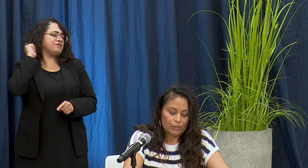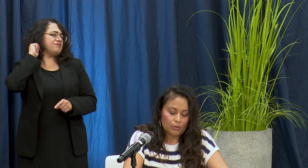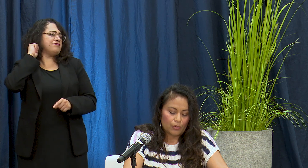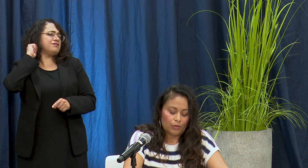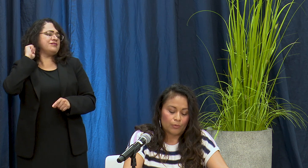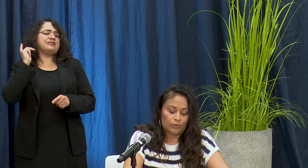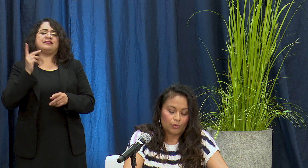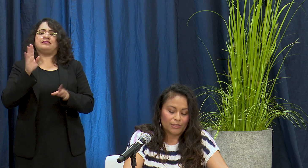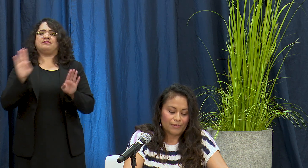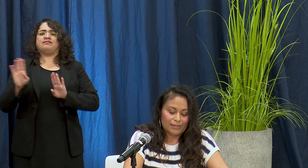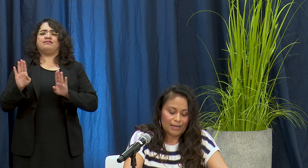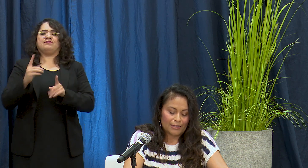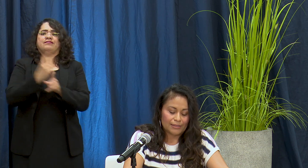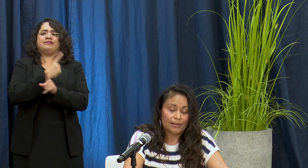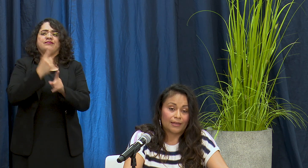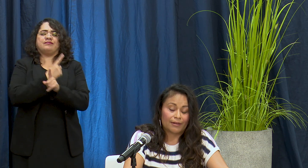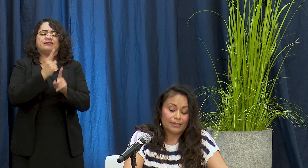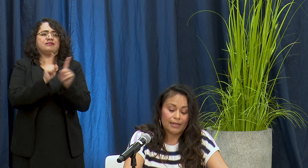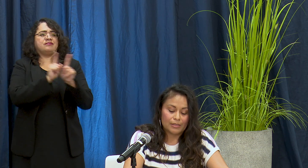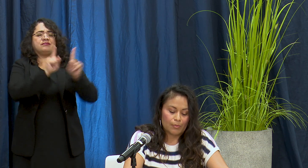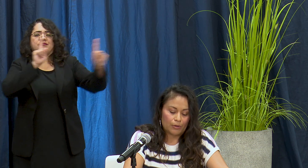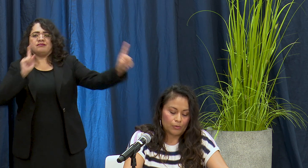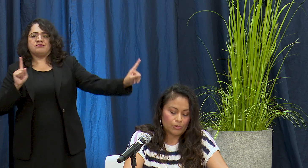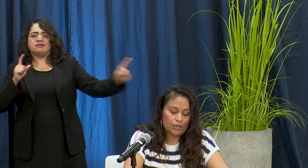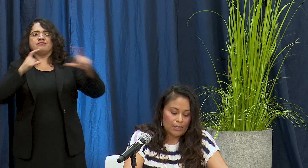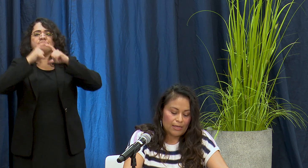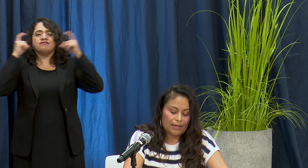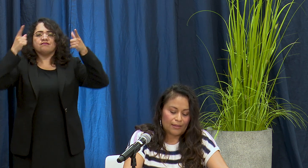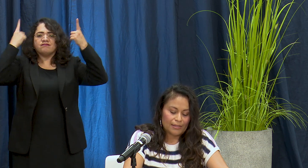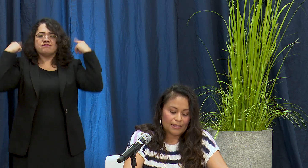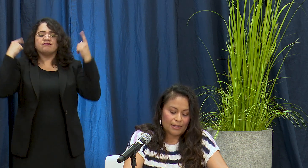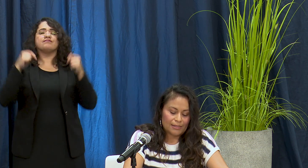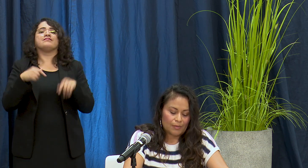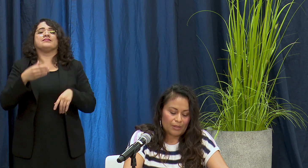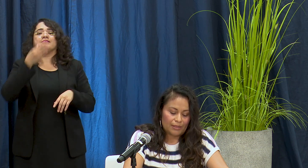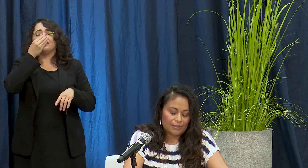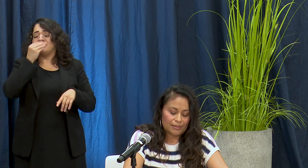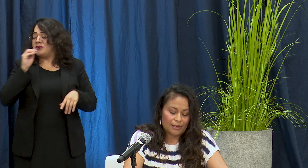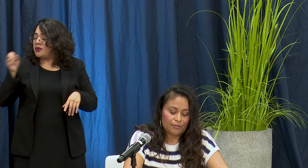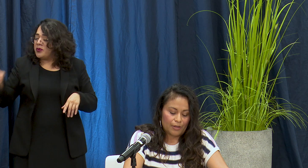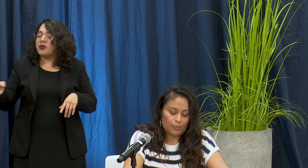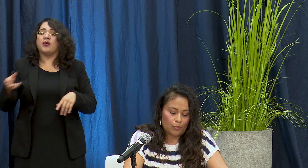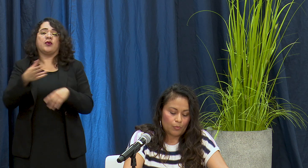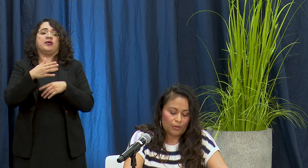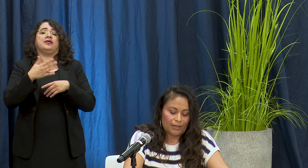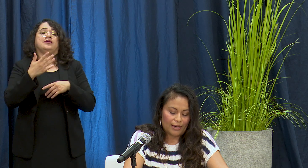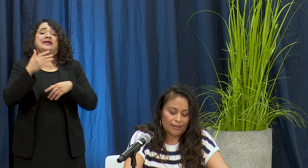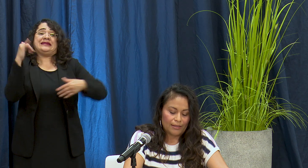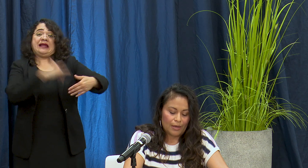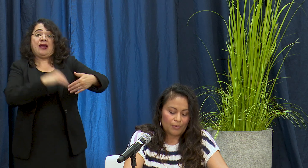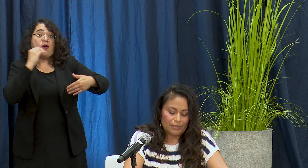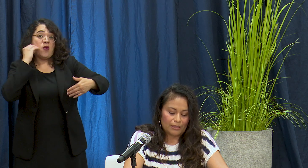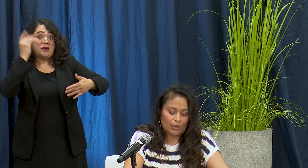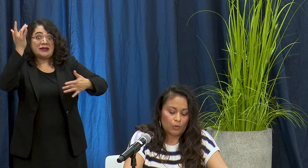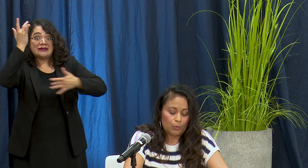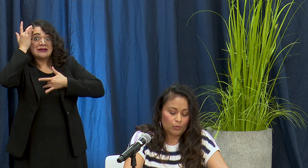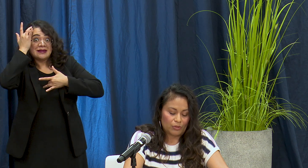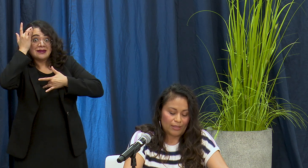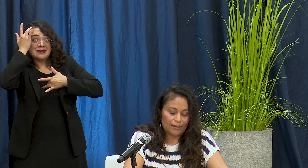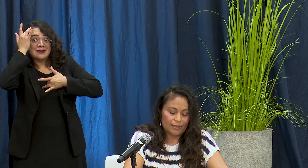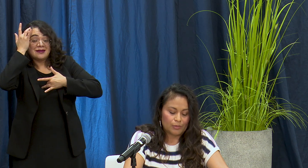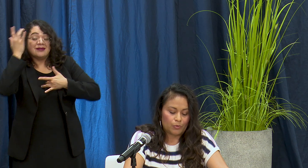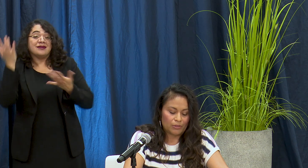distanciamiento físico y coberturas faciales, lavarse las manos y quedarse en casa mientras esté enfermo, porque cada día presenta